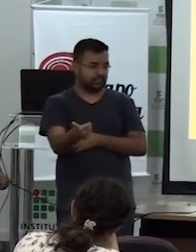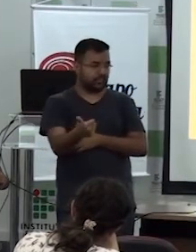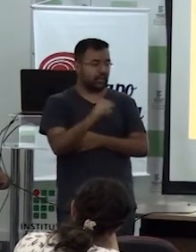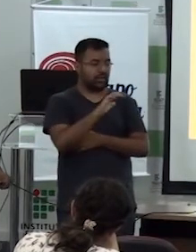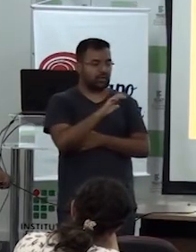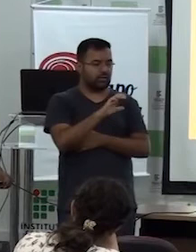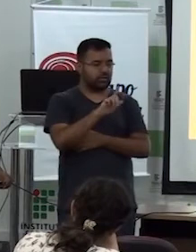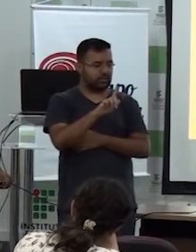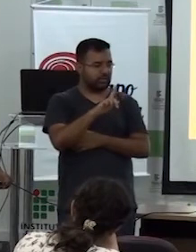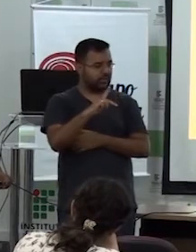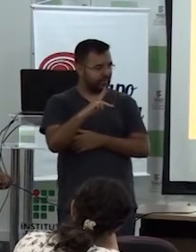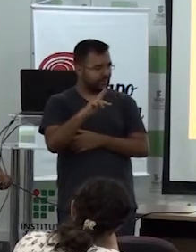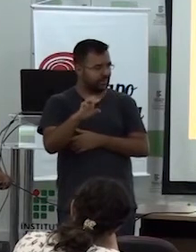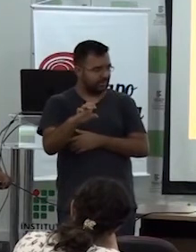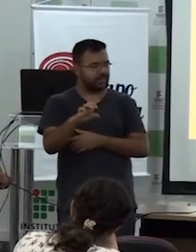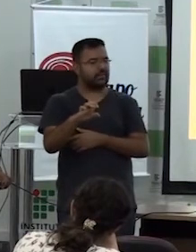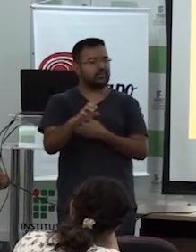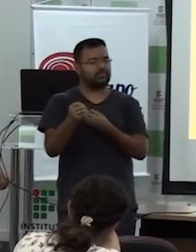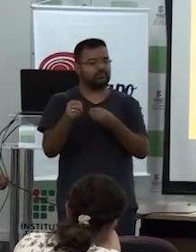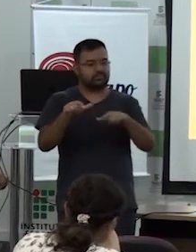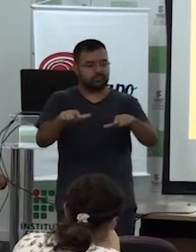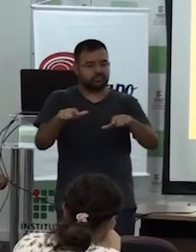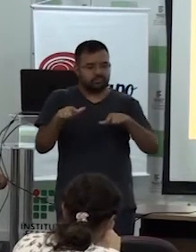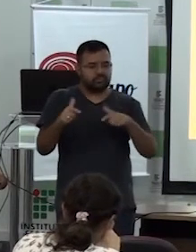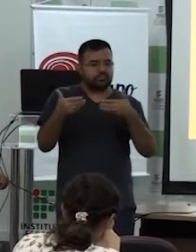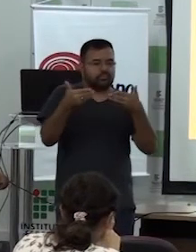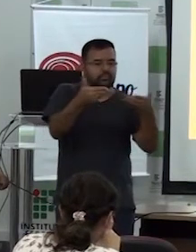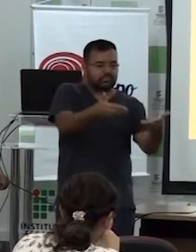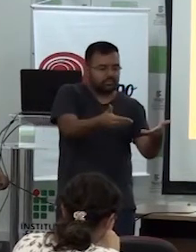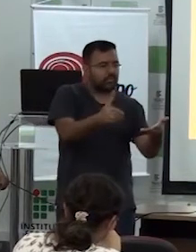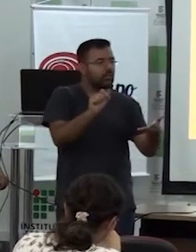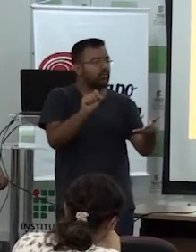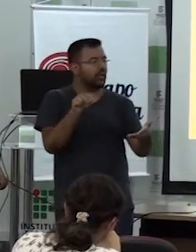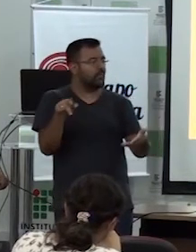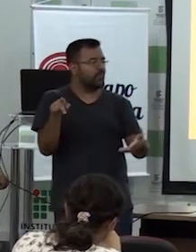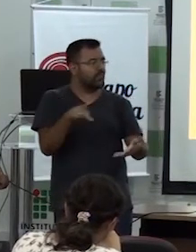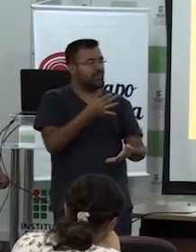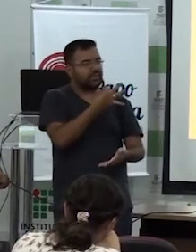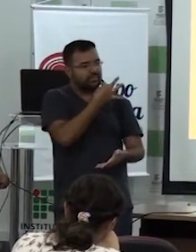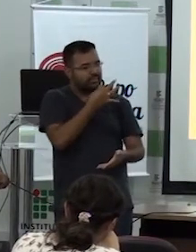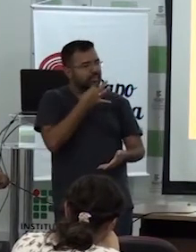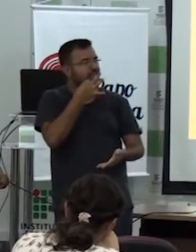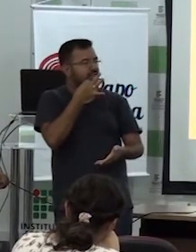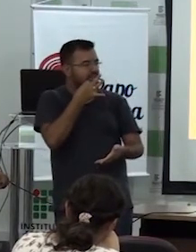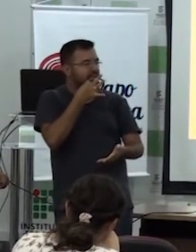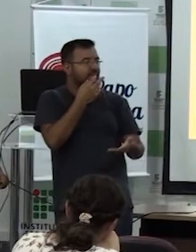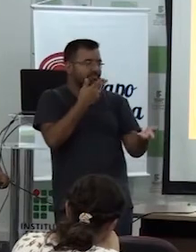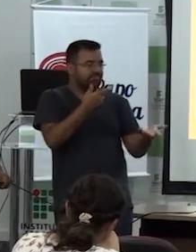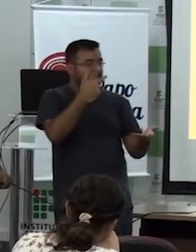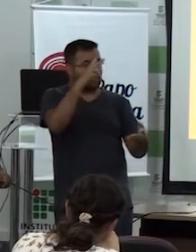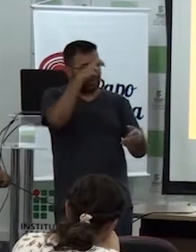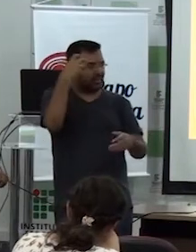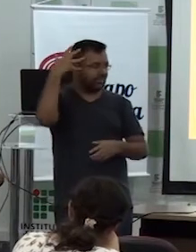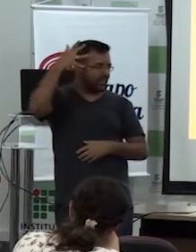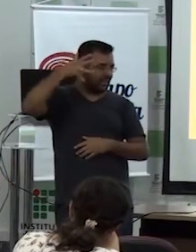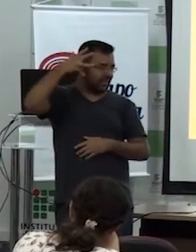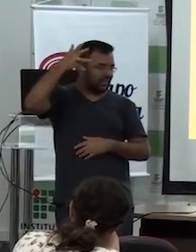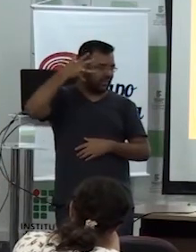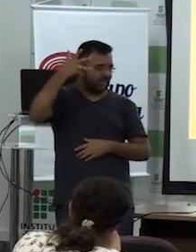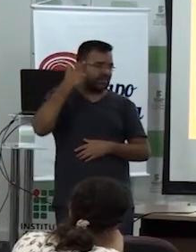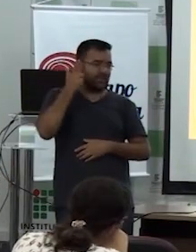Coordenadoria Geral de Pesquisa e Extensão concede menção honrosa a Edgar Alvarenga Simões na categoria palestrante de